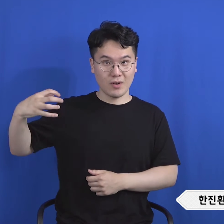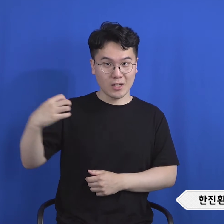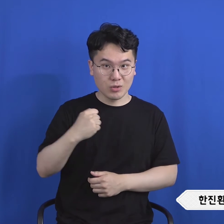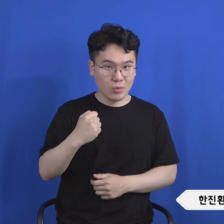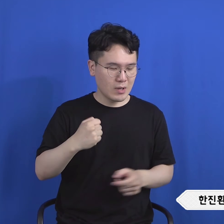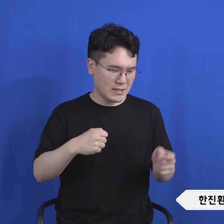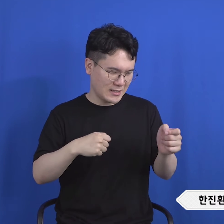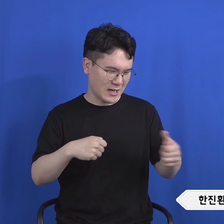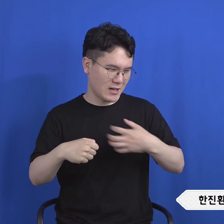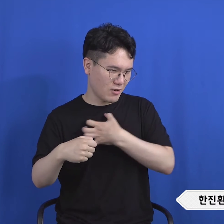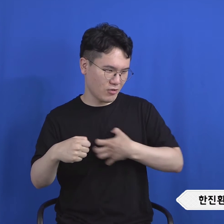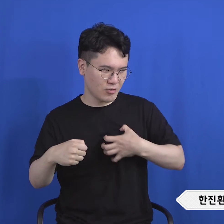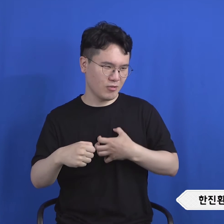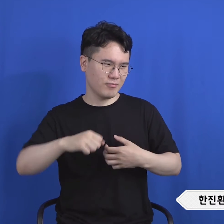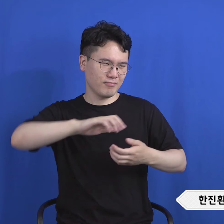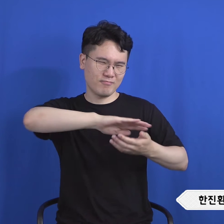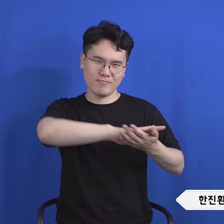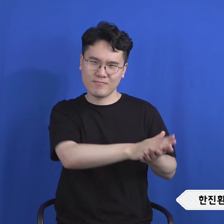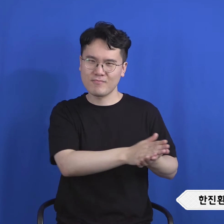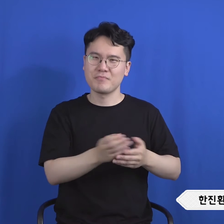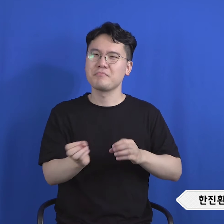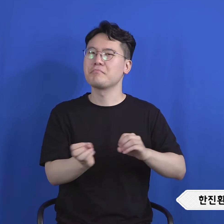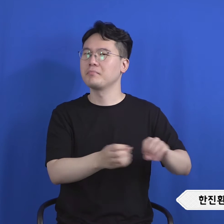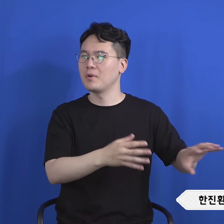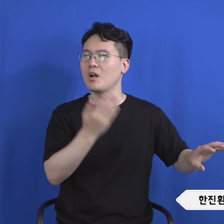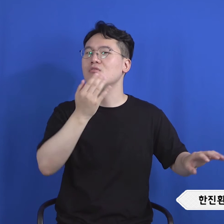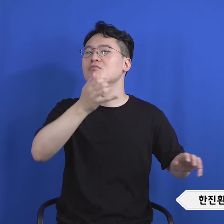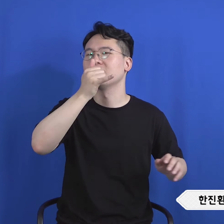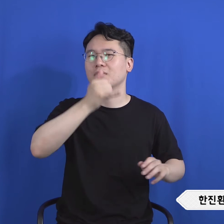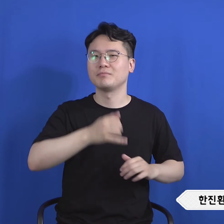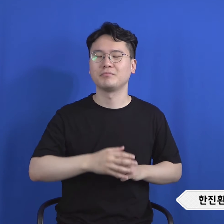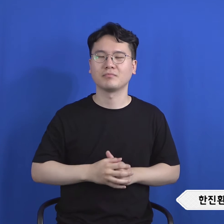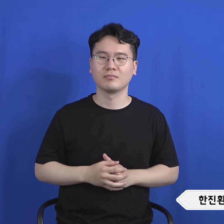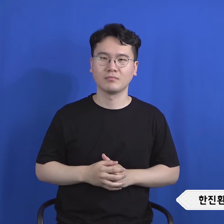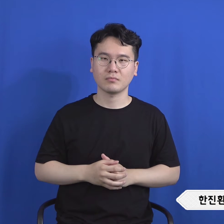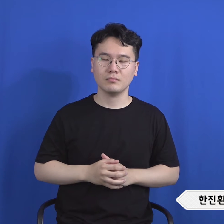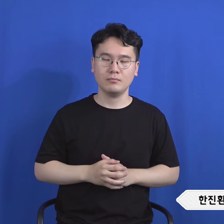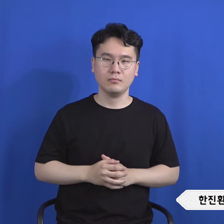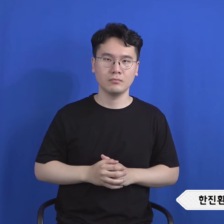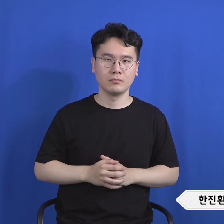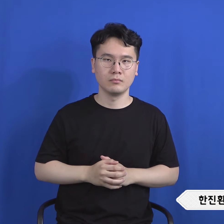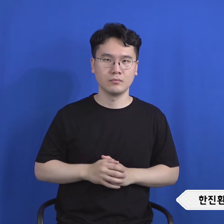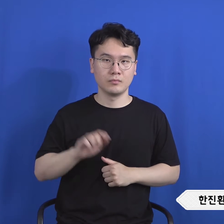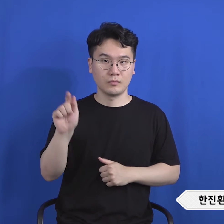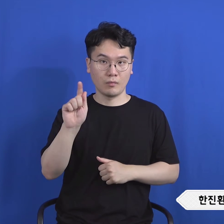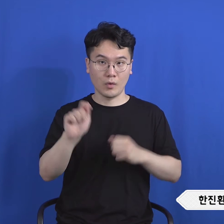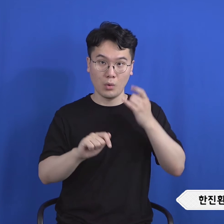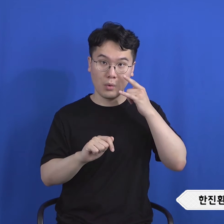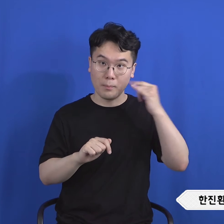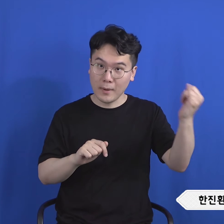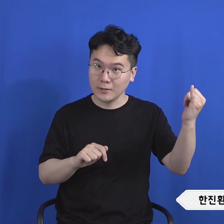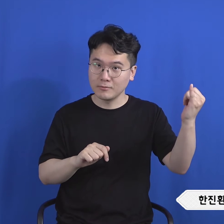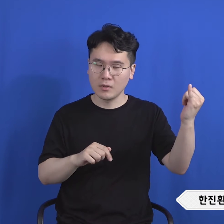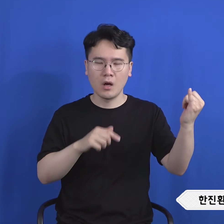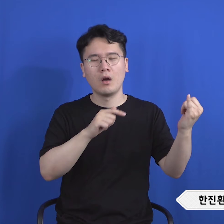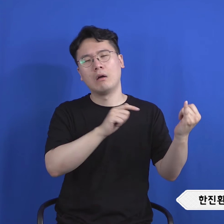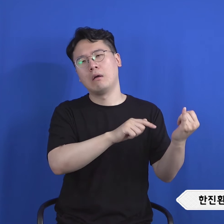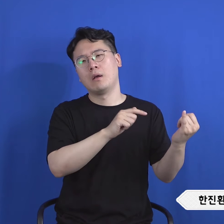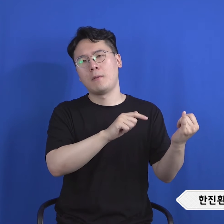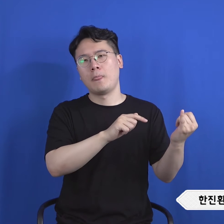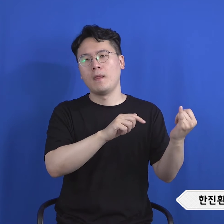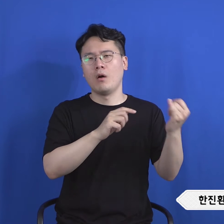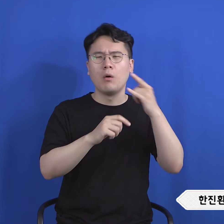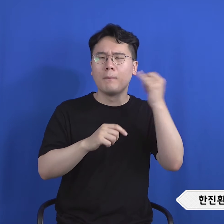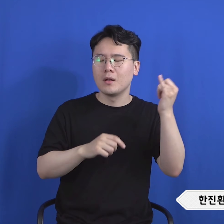걱정들을 평정을 하고 제압을 해버리는 것입니다. 어떤 엄마는 자기 아이가 공부 안 한다고